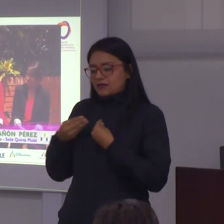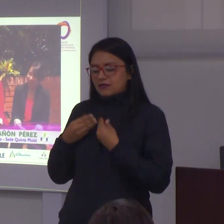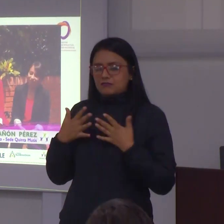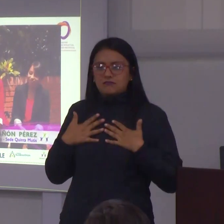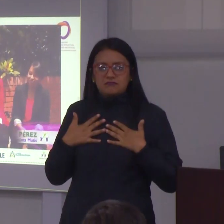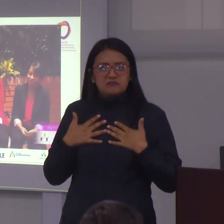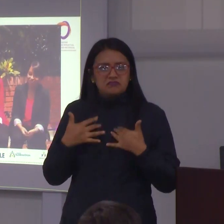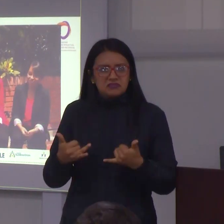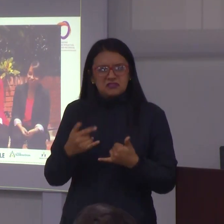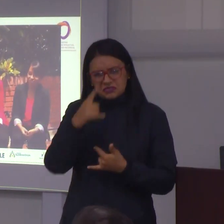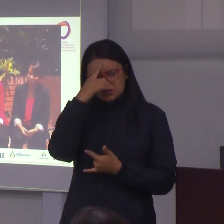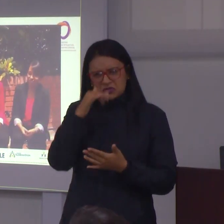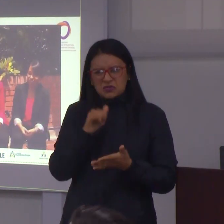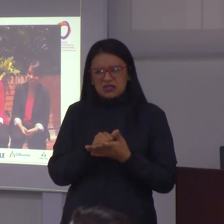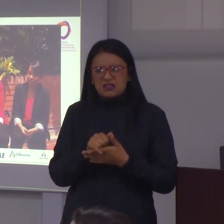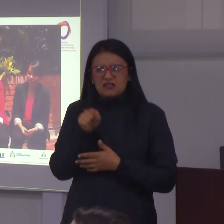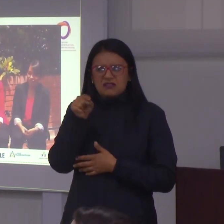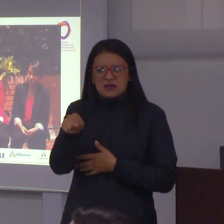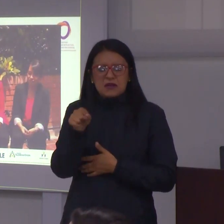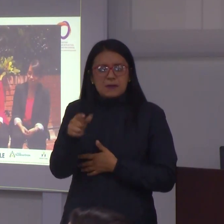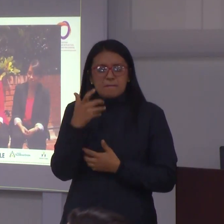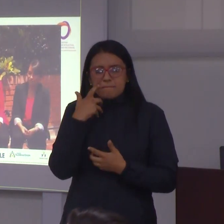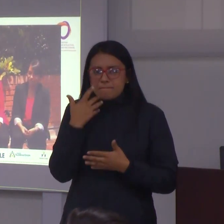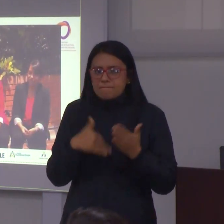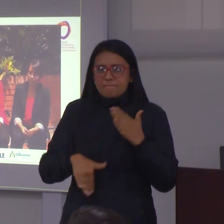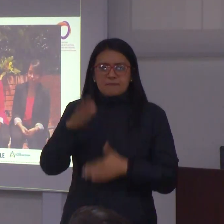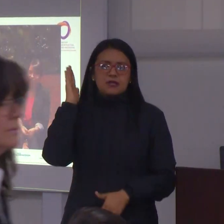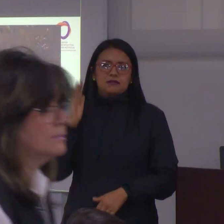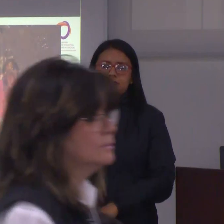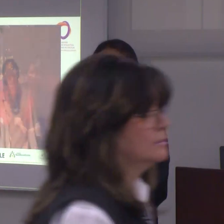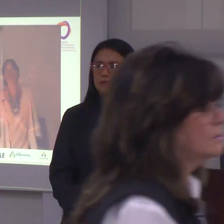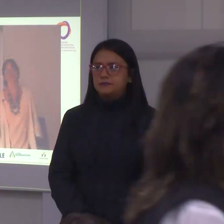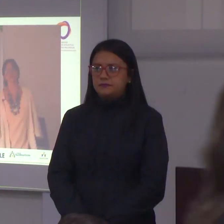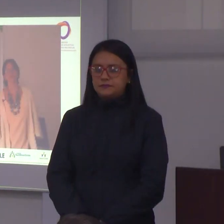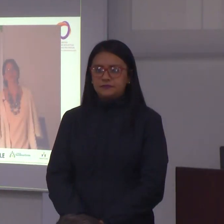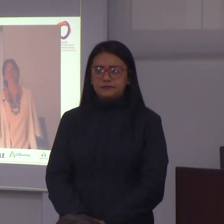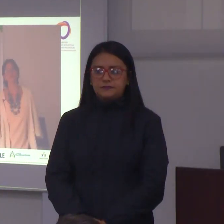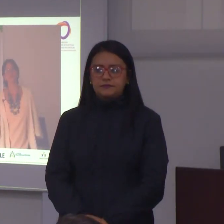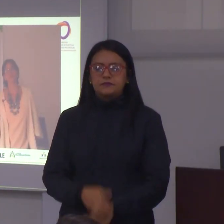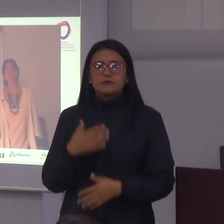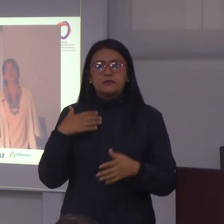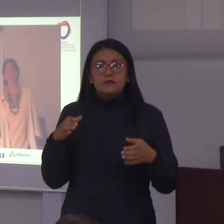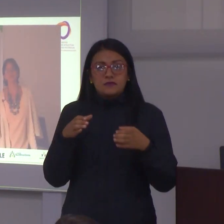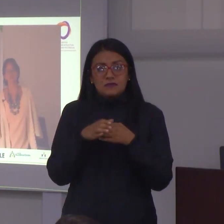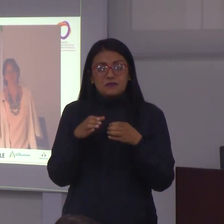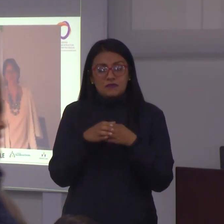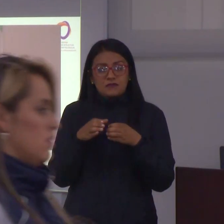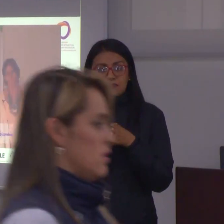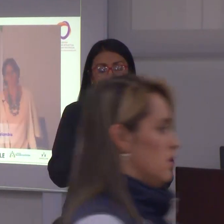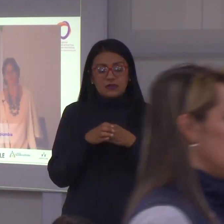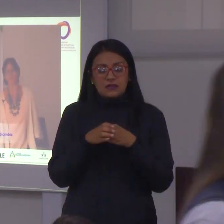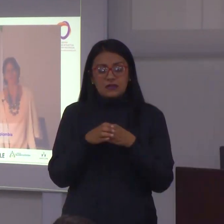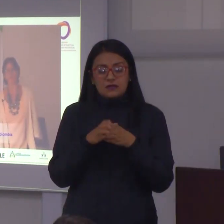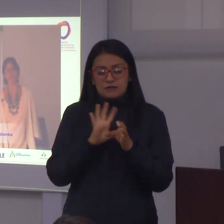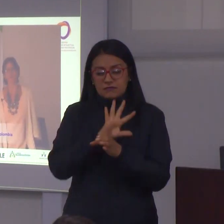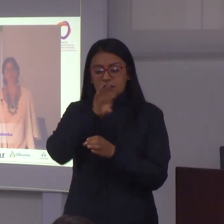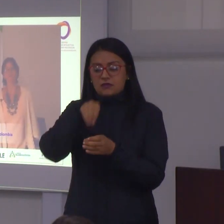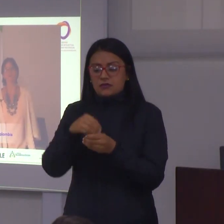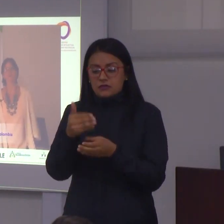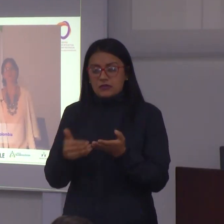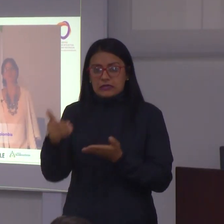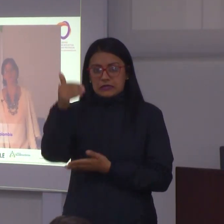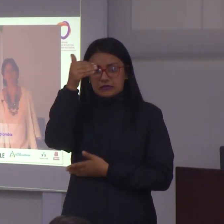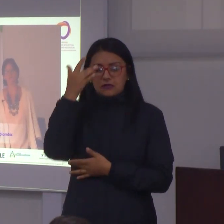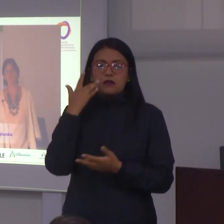mucha felicidad, yo creo que ha sido lo máximo. La Corporación Transiciones TC es una